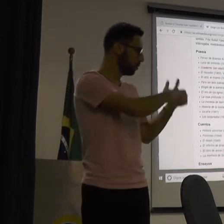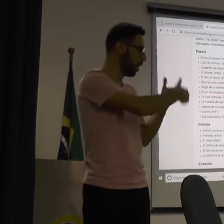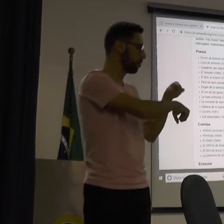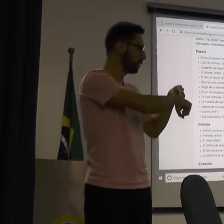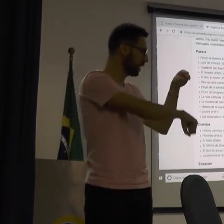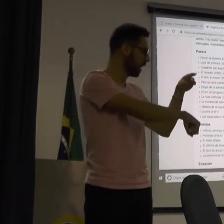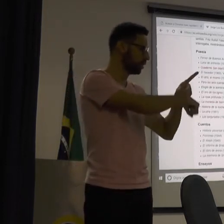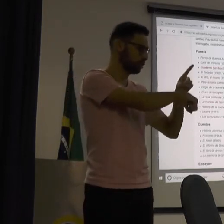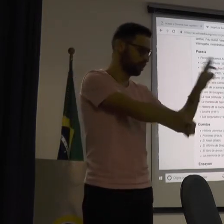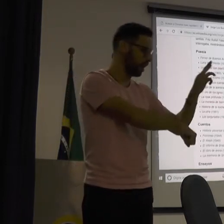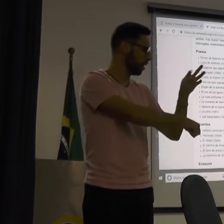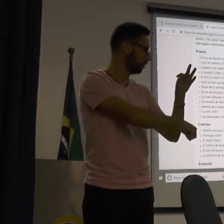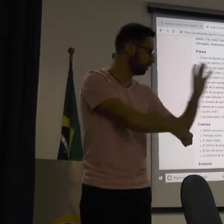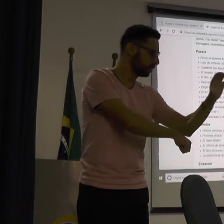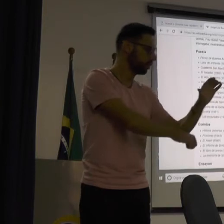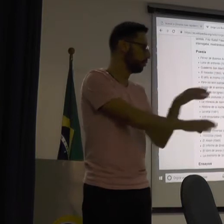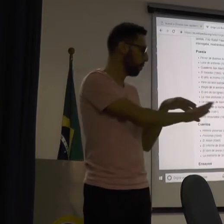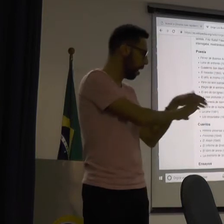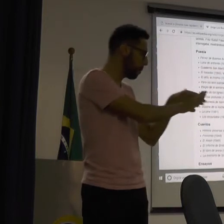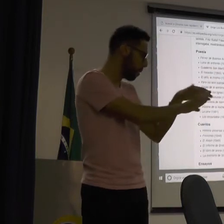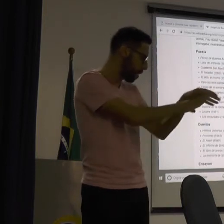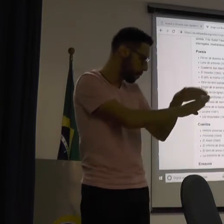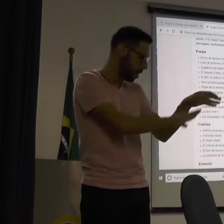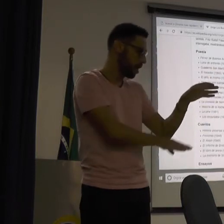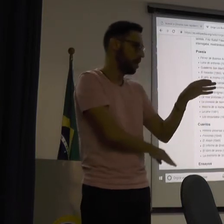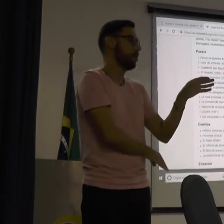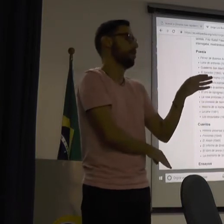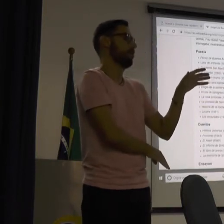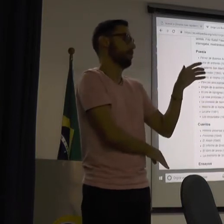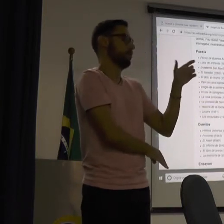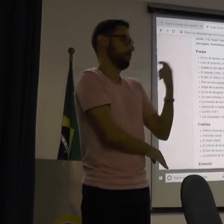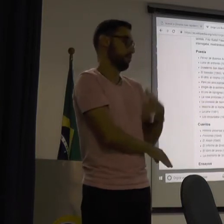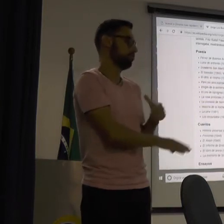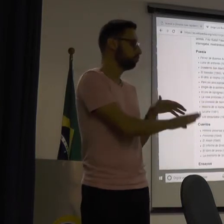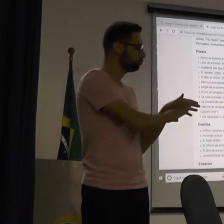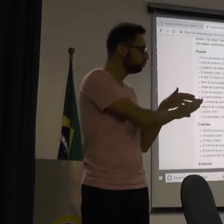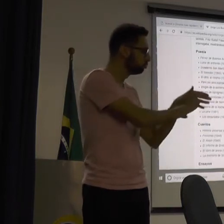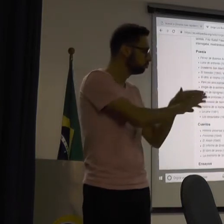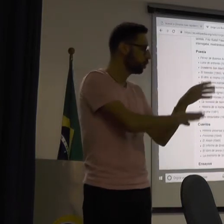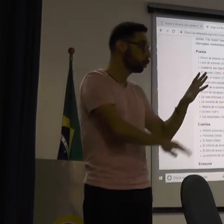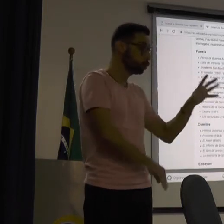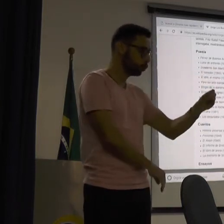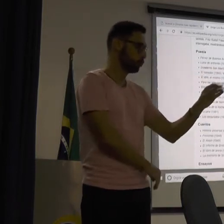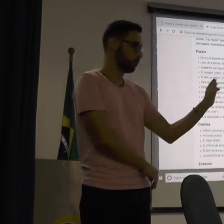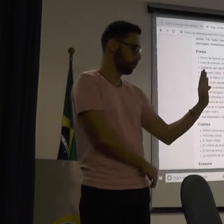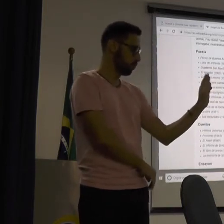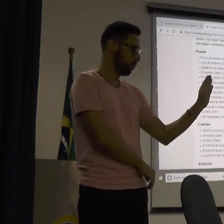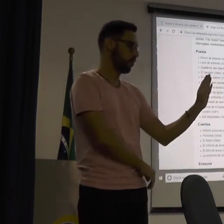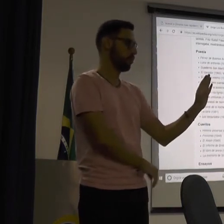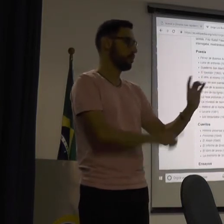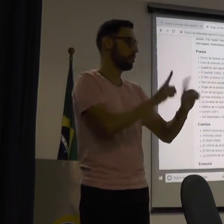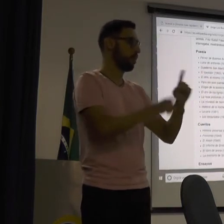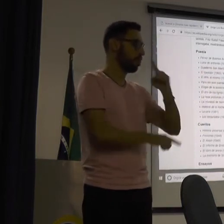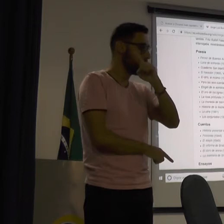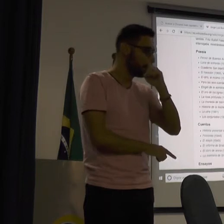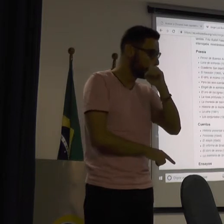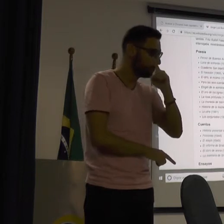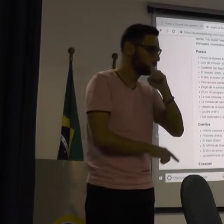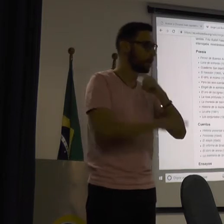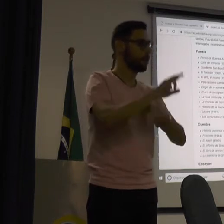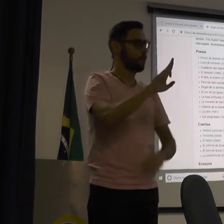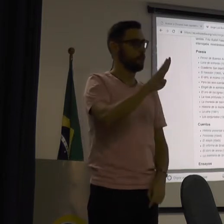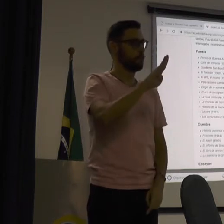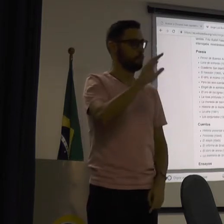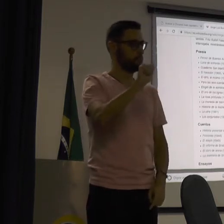mestrado, TCC e doutorado, 5 trabalhos sobre o Borges. E na UBA, em Buenos Aires, naquele momento,